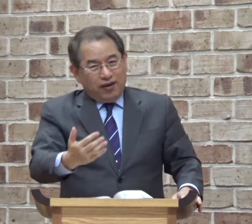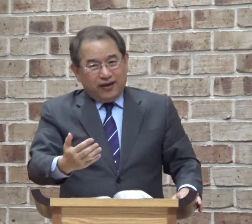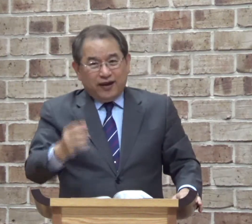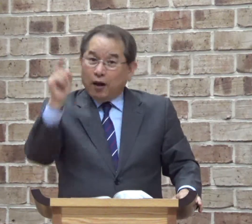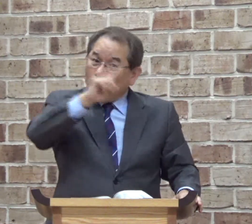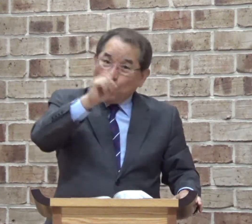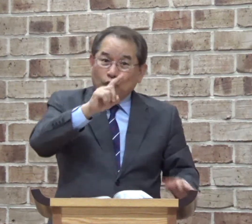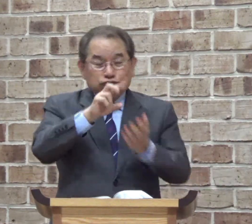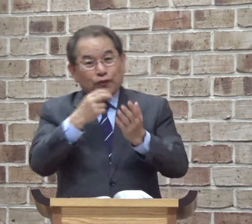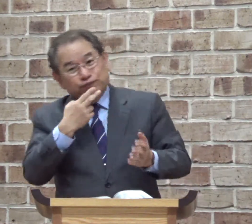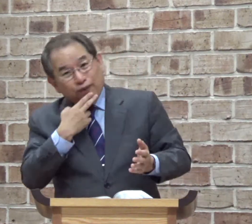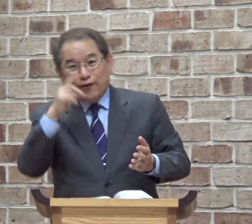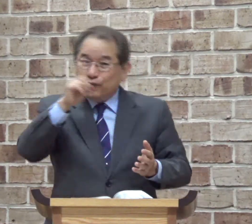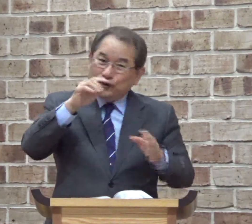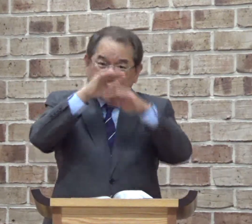그 놀라운 은혜를 이야기하는 것입니다.